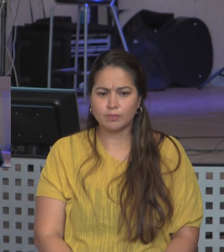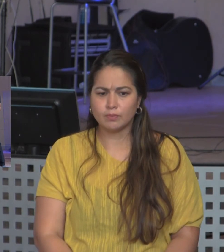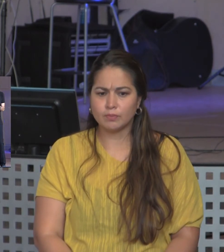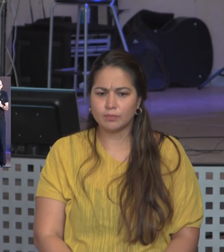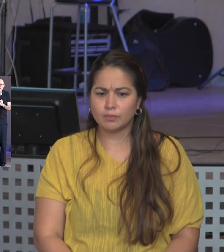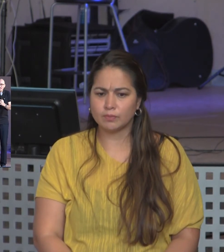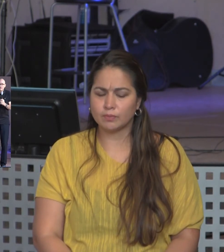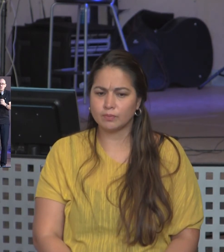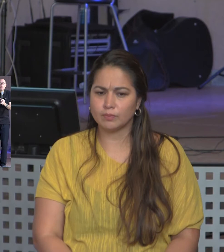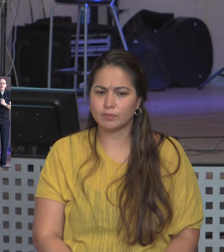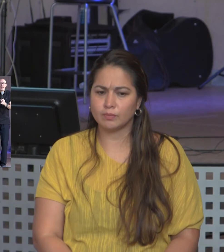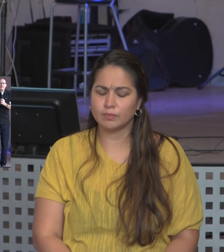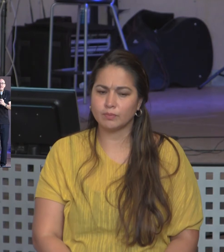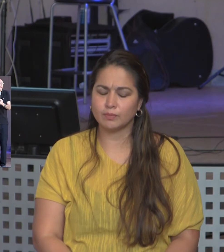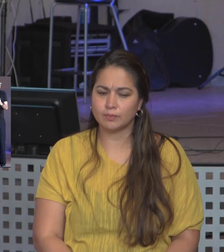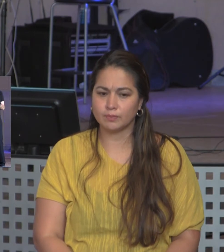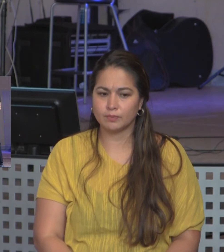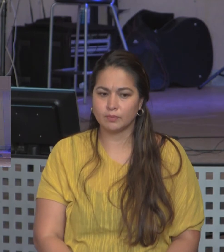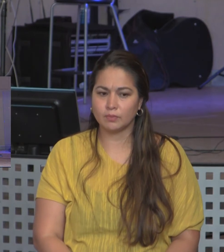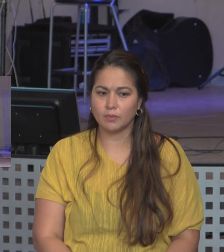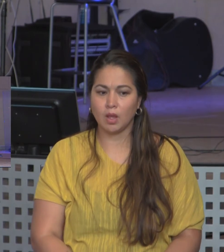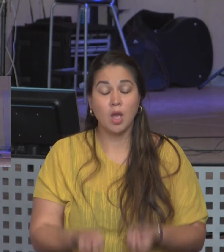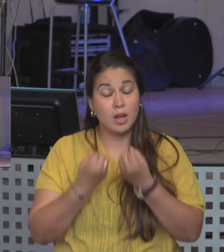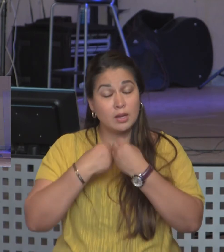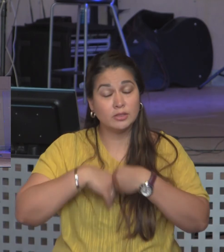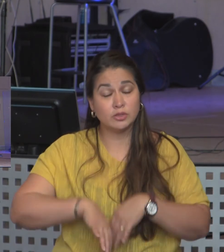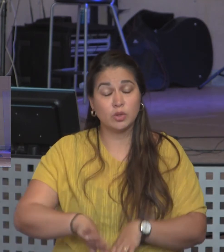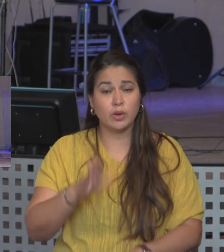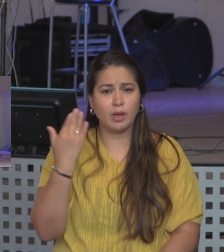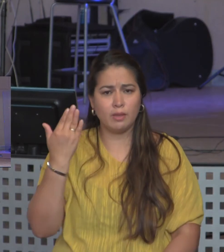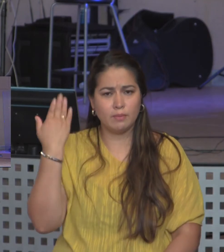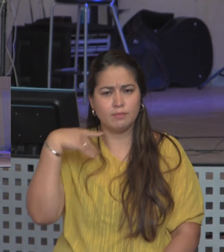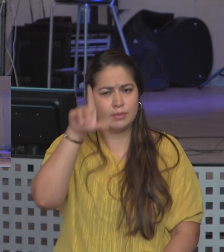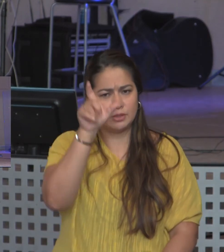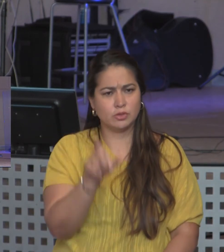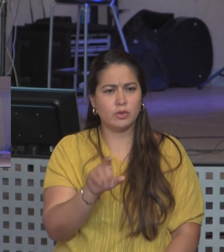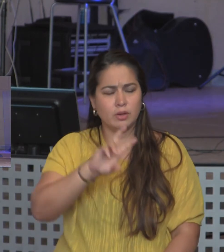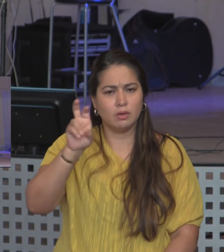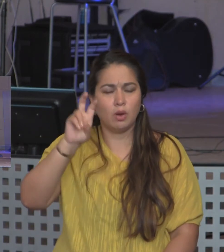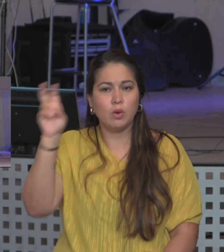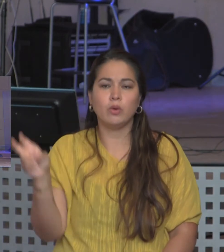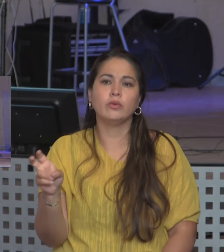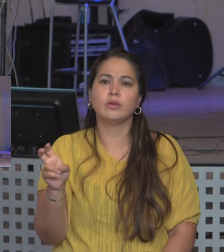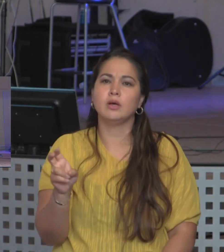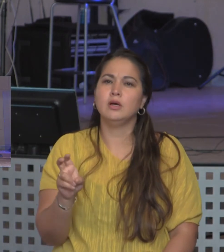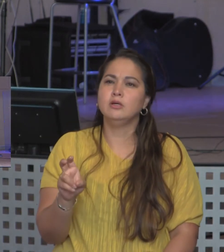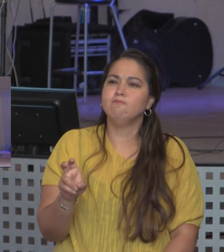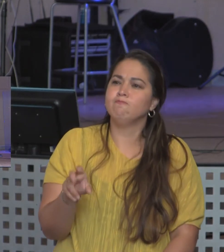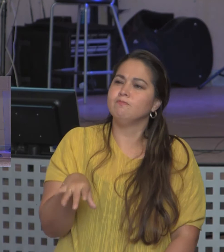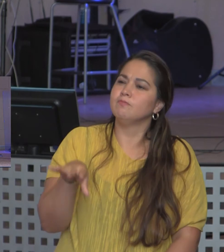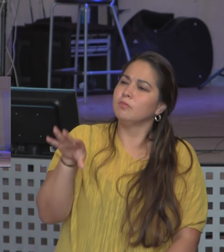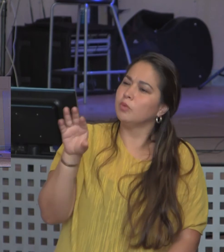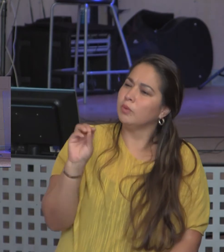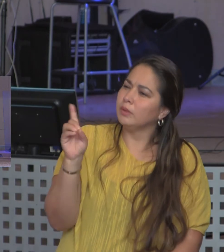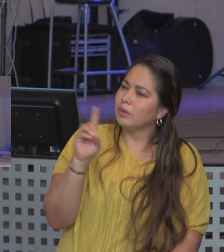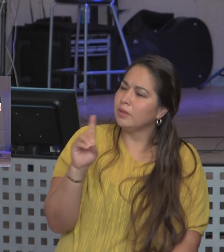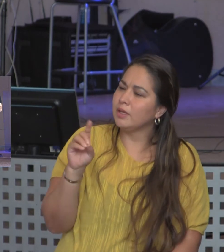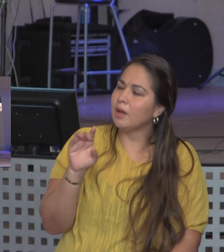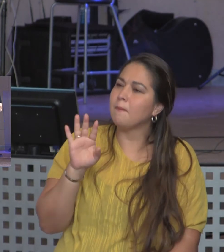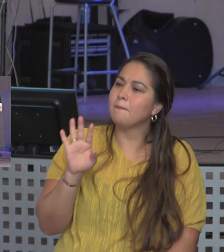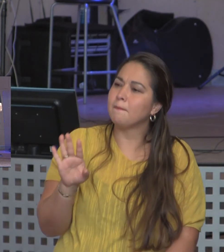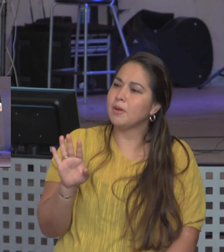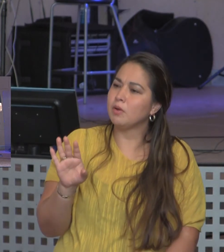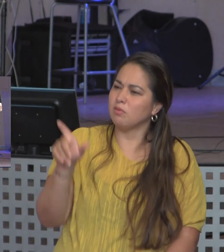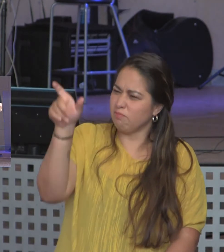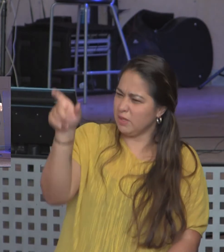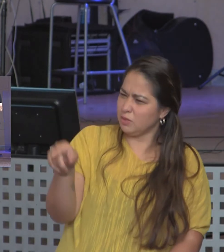padecer, decían, no entendemos eso. ¿Cómo que ha de padecer y que ha de morir? No, tú estás equivocado. No entenderían nada, pero sí el